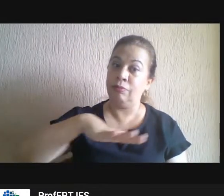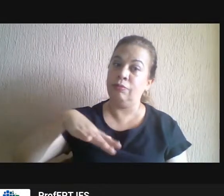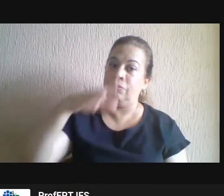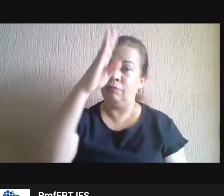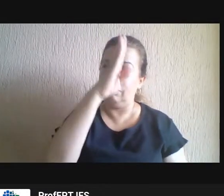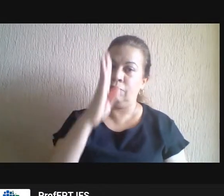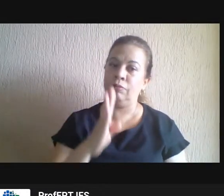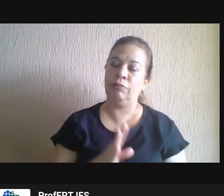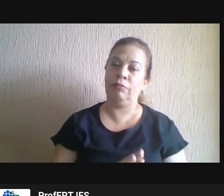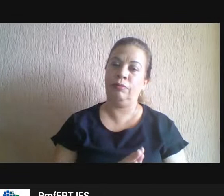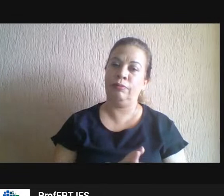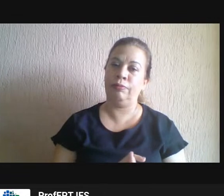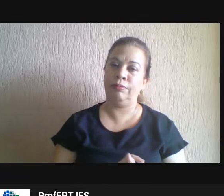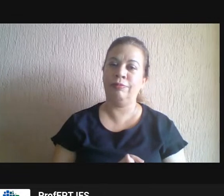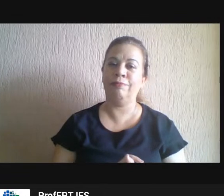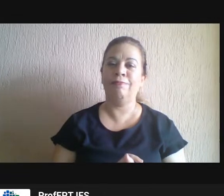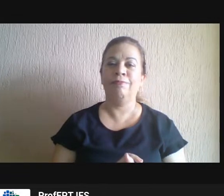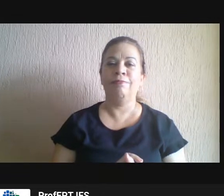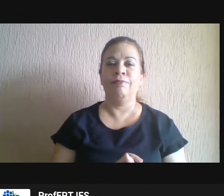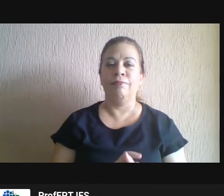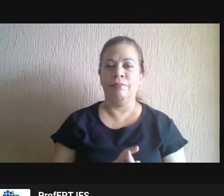Feito o registro,